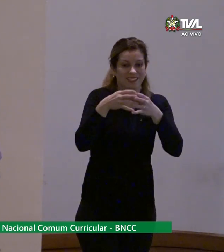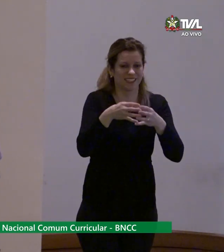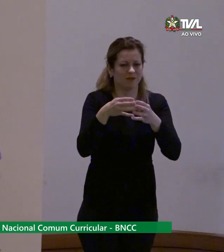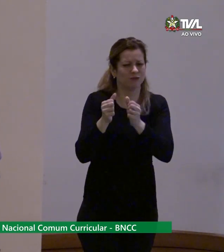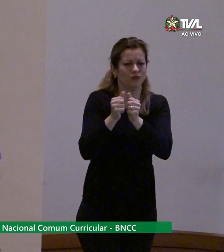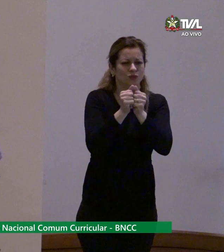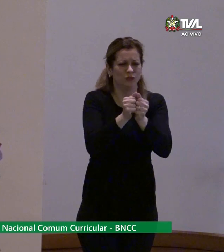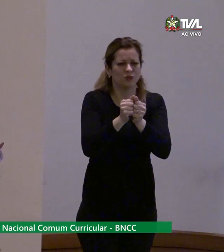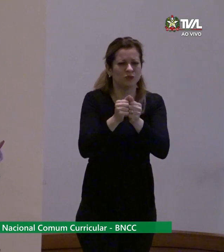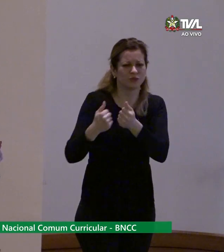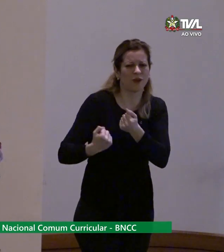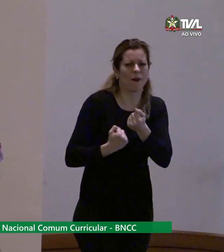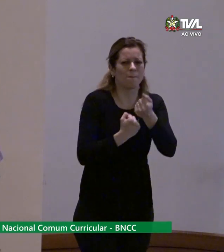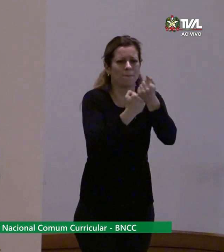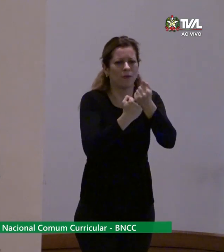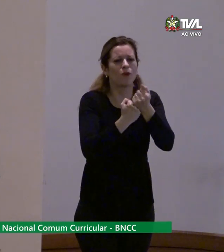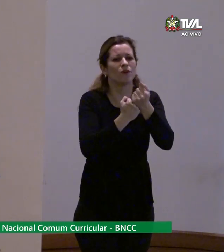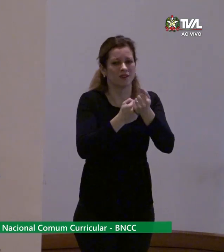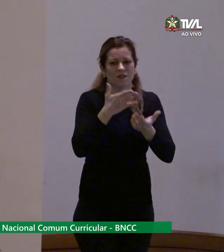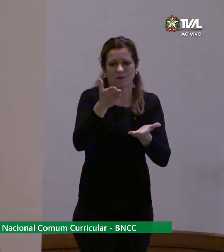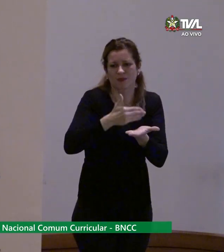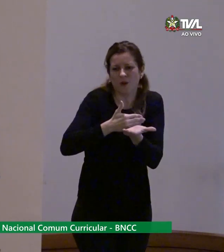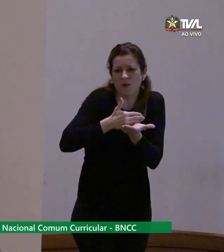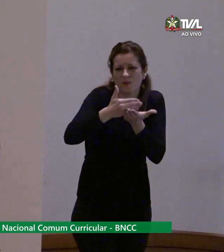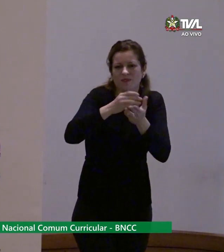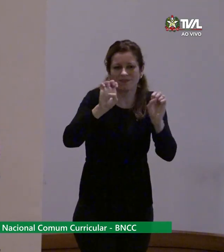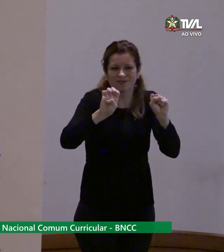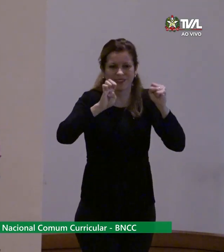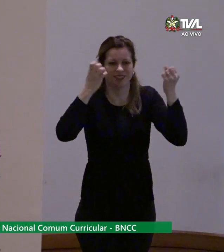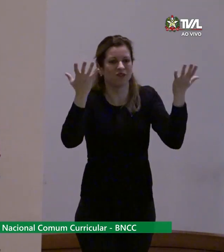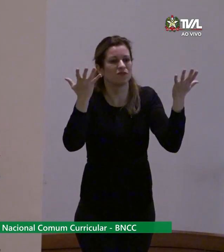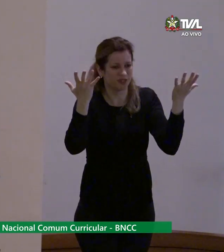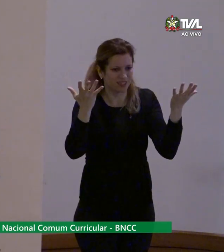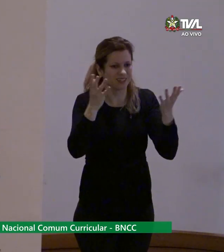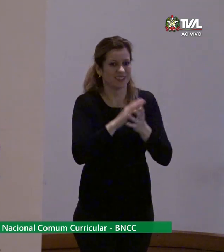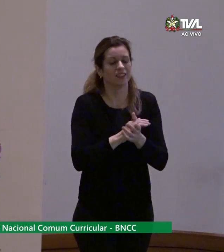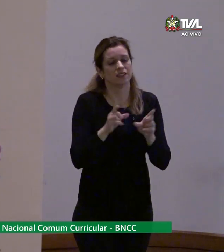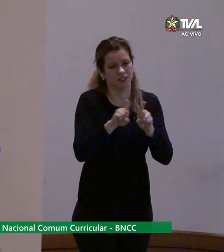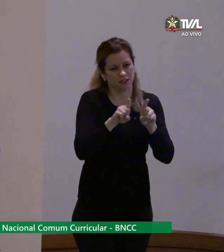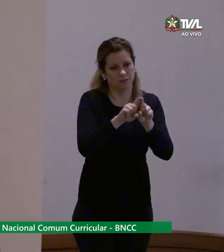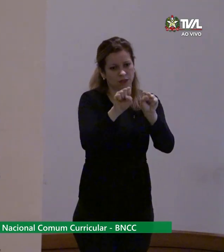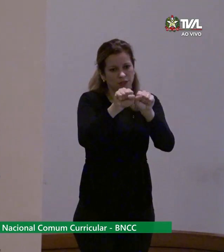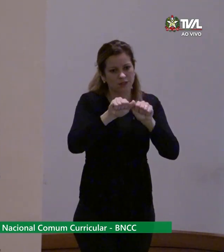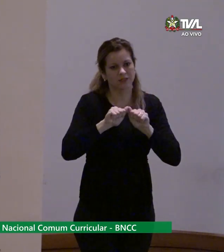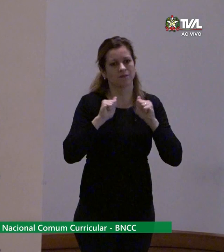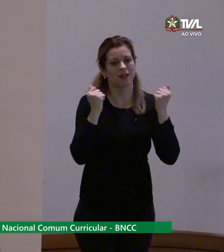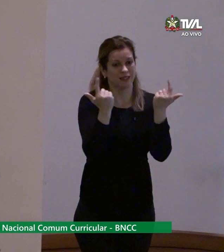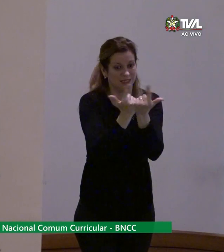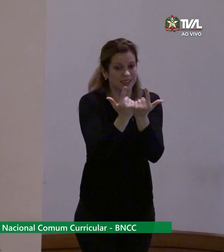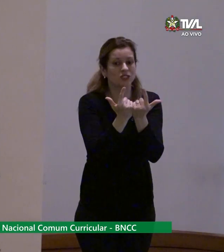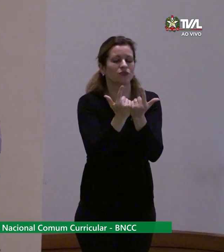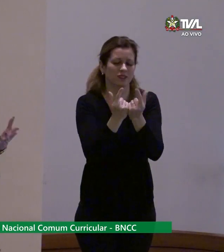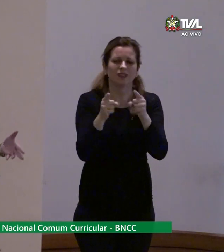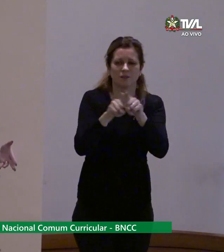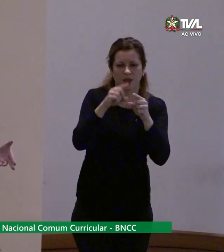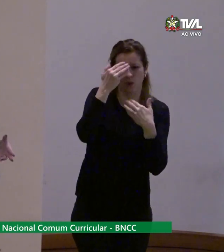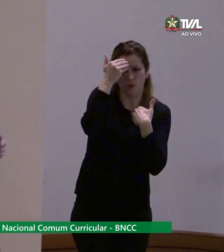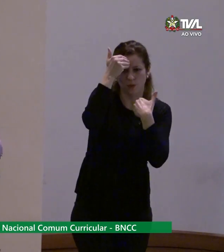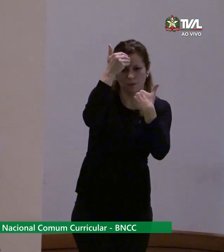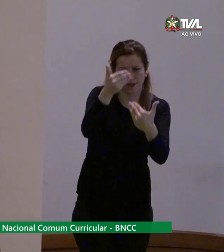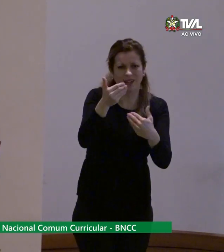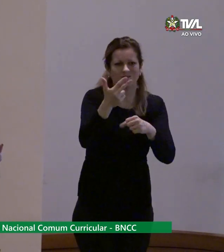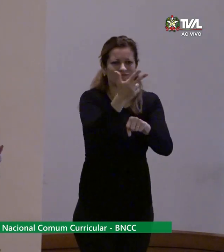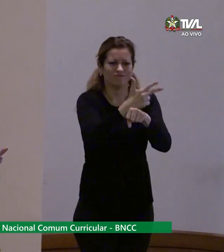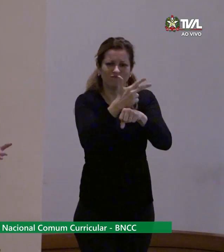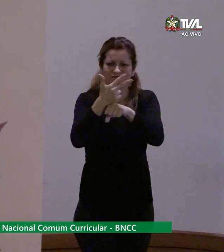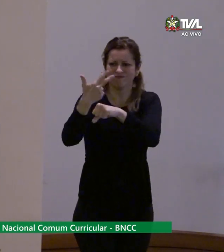para a gente fazer o evento acontecer como está acontecendo hoje aqui agradecer a Assembleia Legislativa que cedeu a casa com todo aparato de